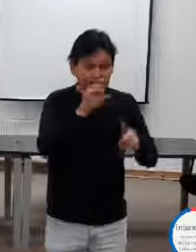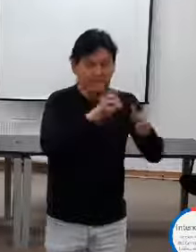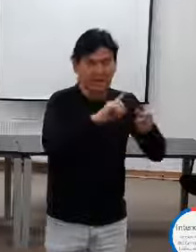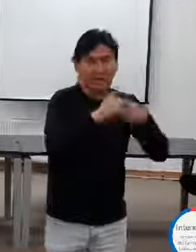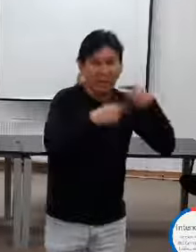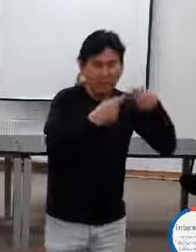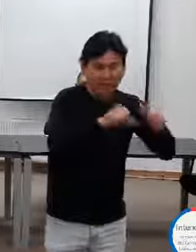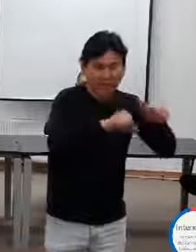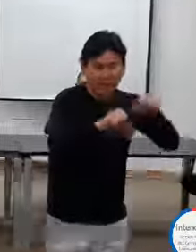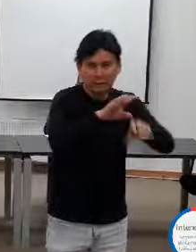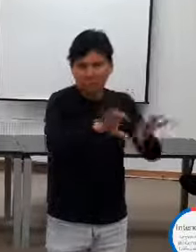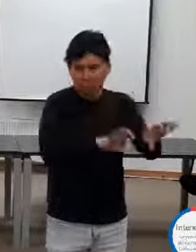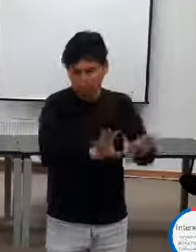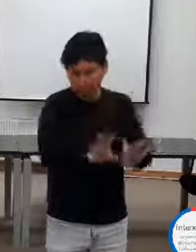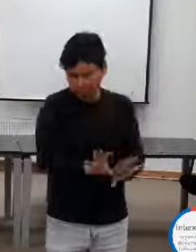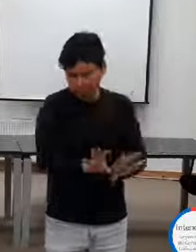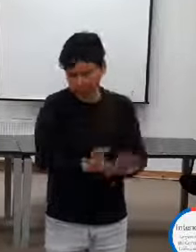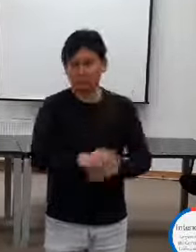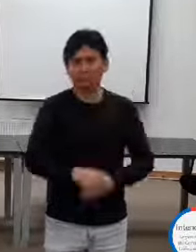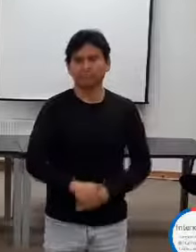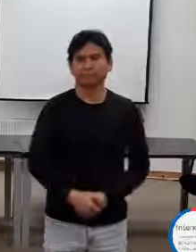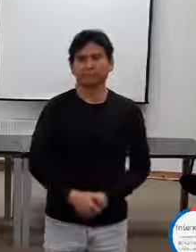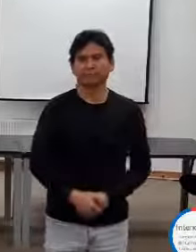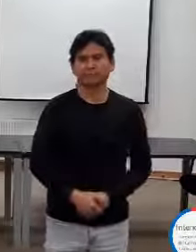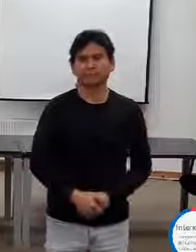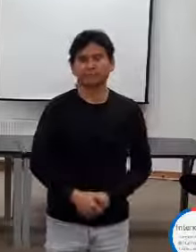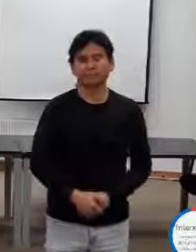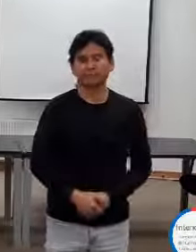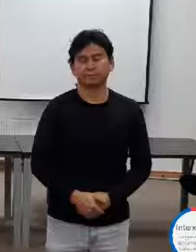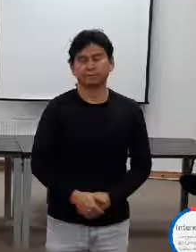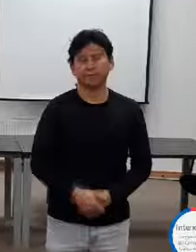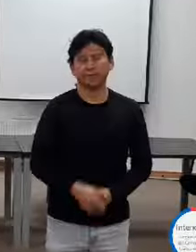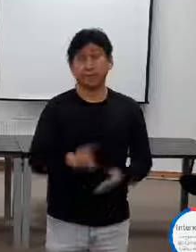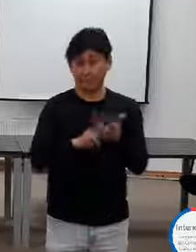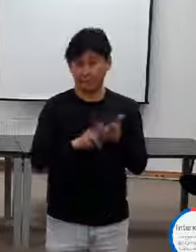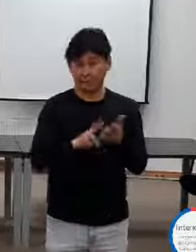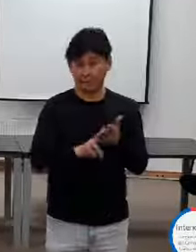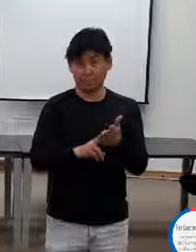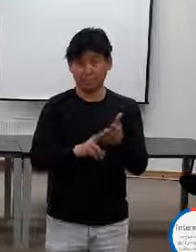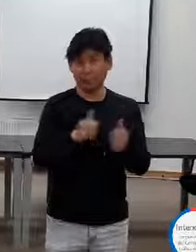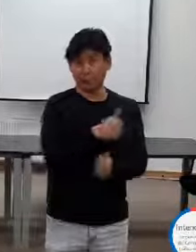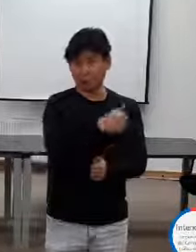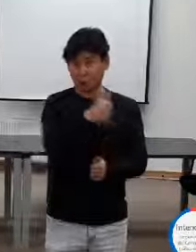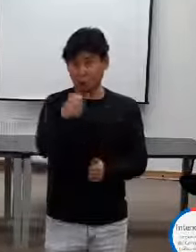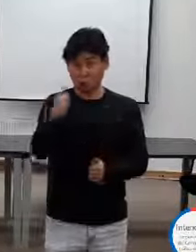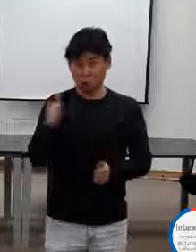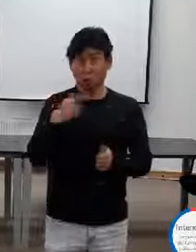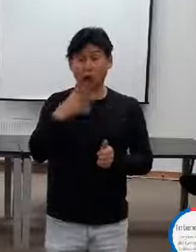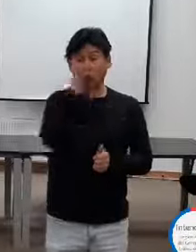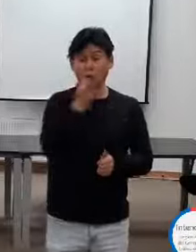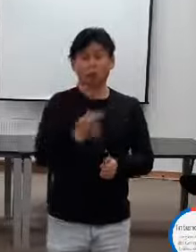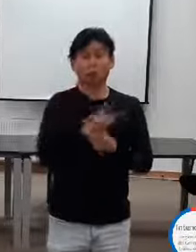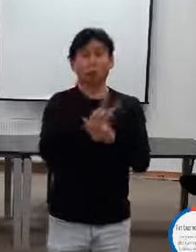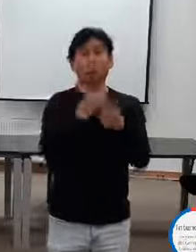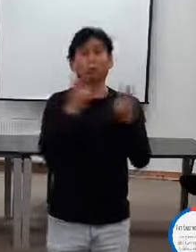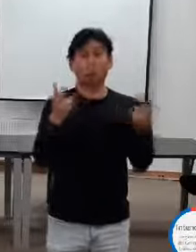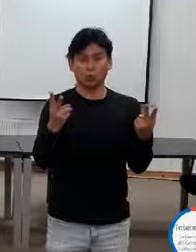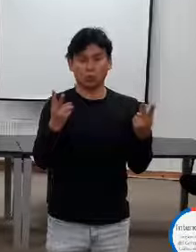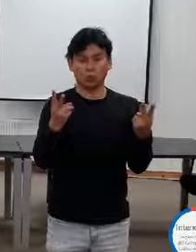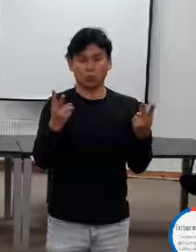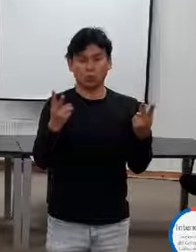equipamiento, cambiar el elemento de protección personal entre persona y persona. La verdad es que, a ver, para todos nosotros, los funcionarios públicos,